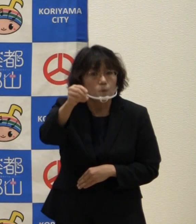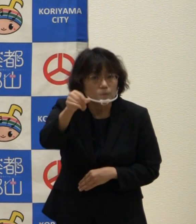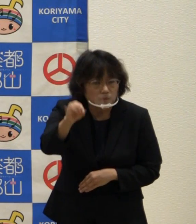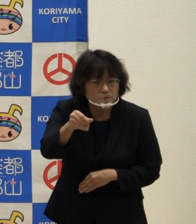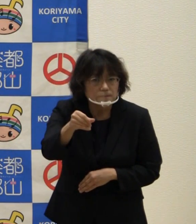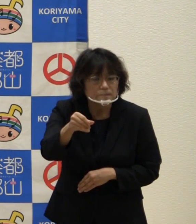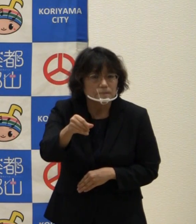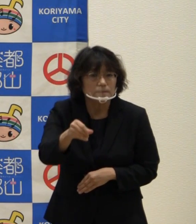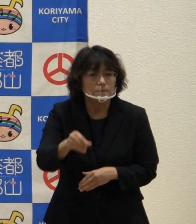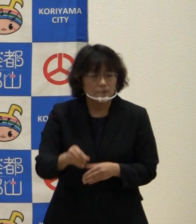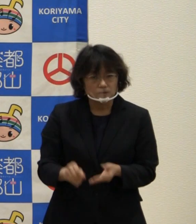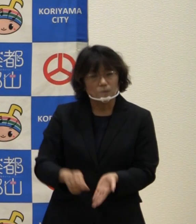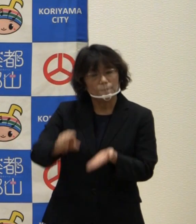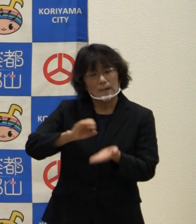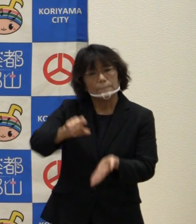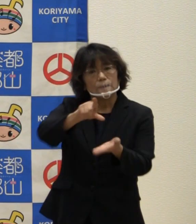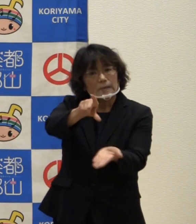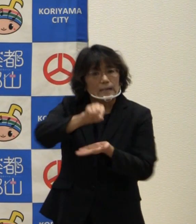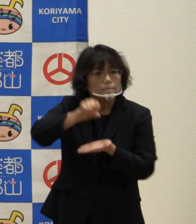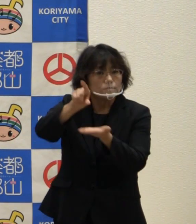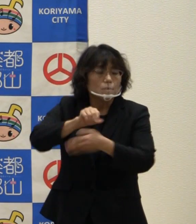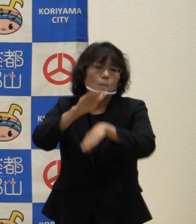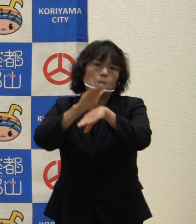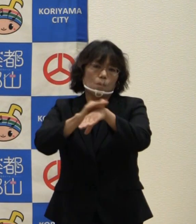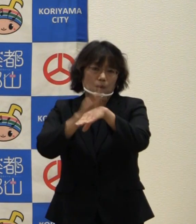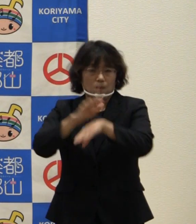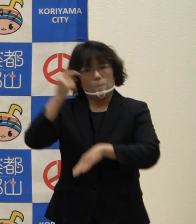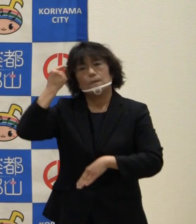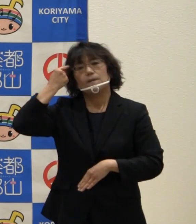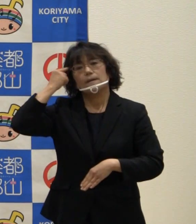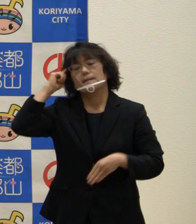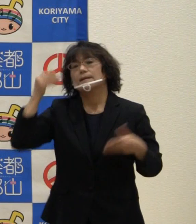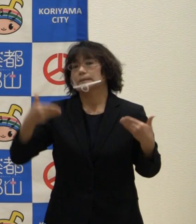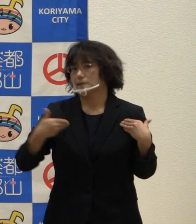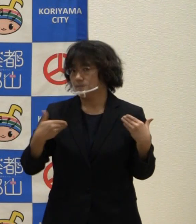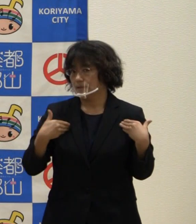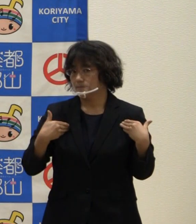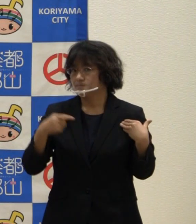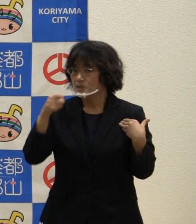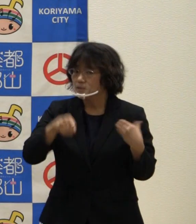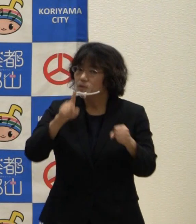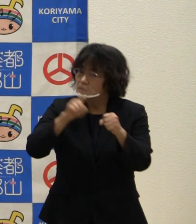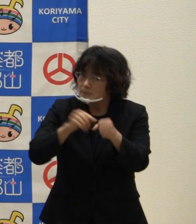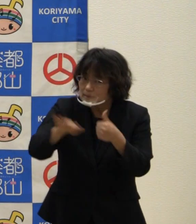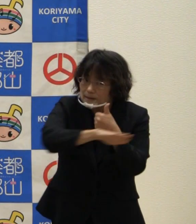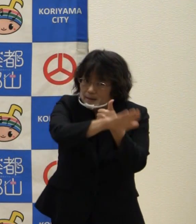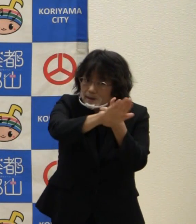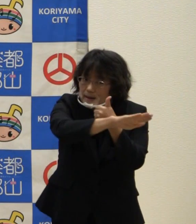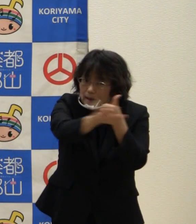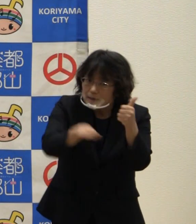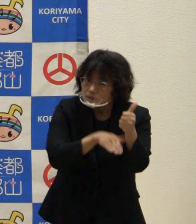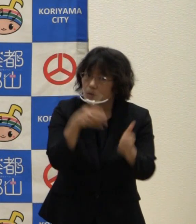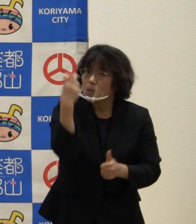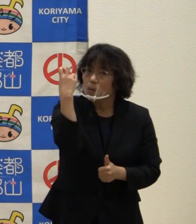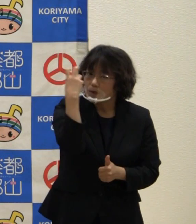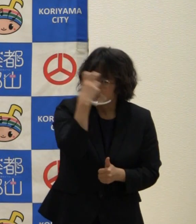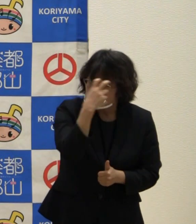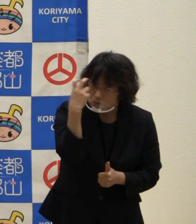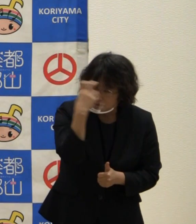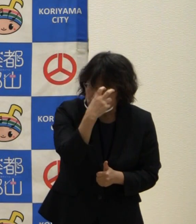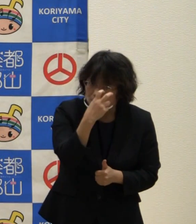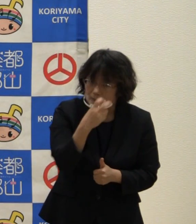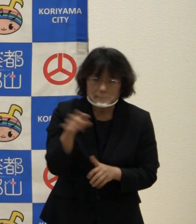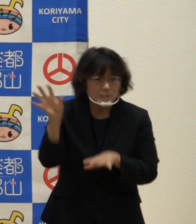討していくものでございます。でそのためにですね、環境調査あるいは、生態調